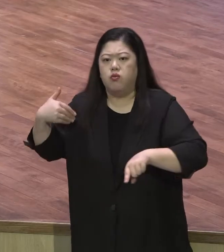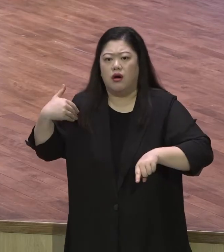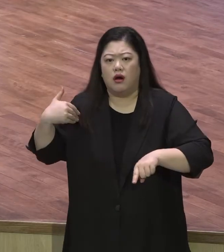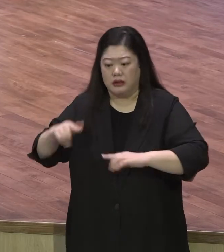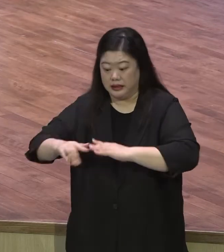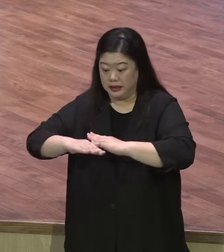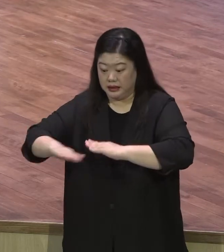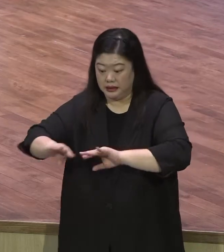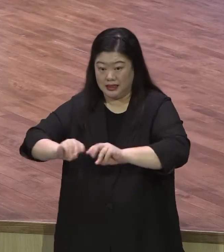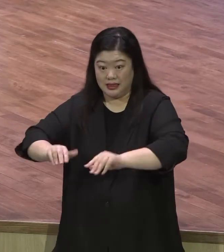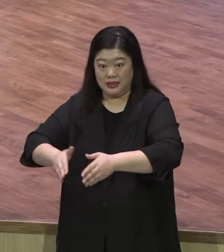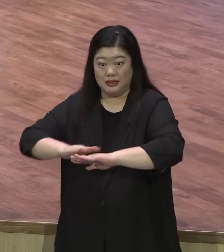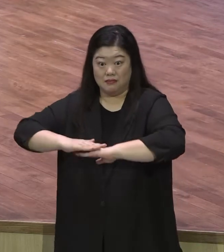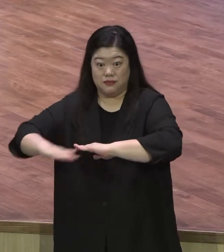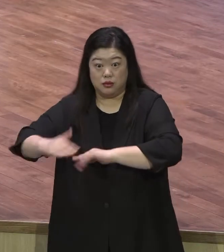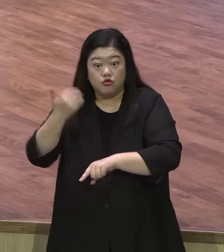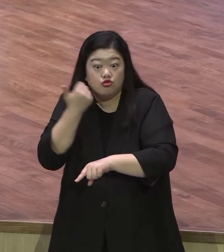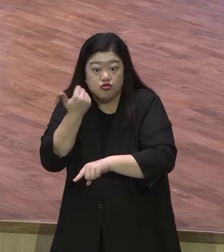예수 그리스도라